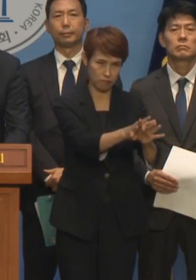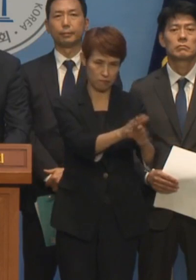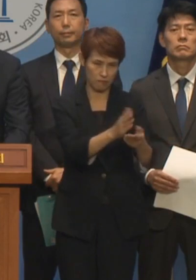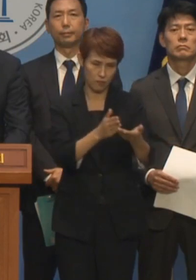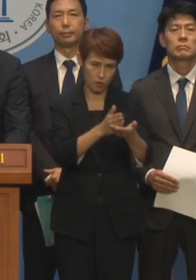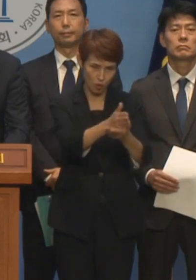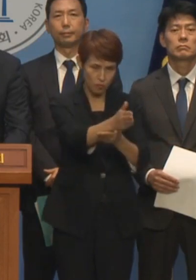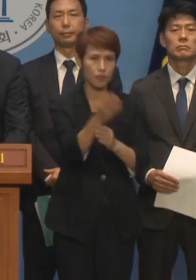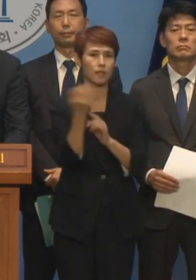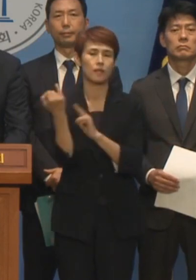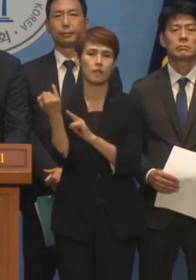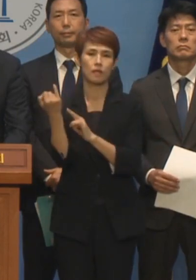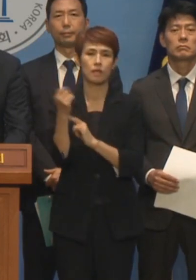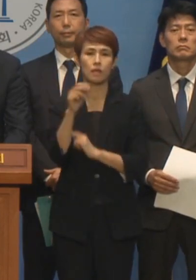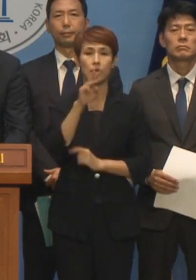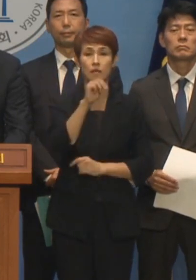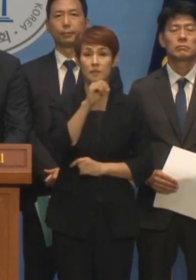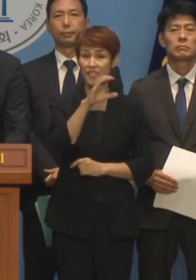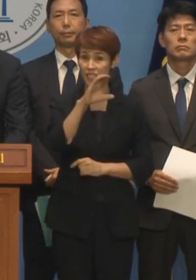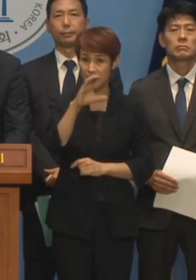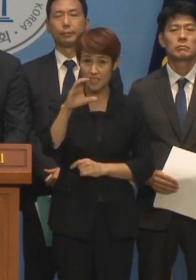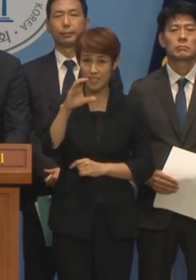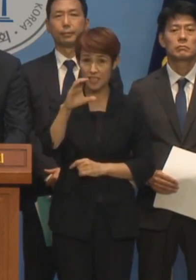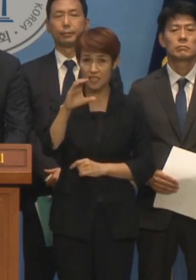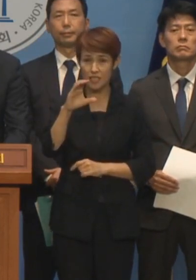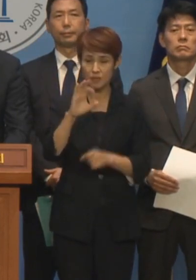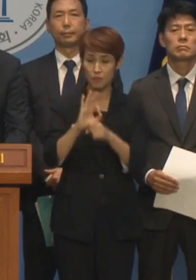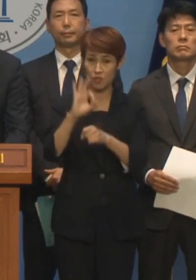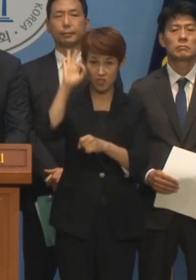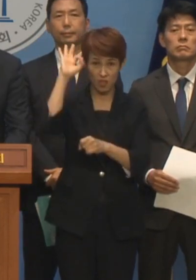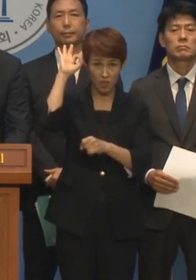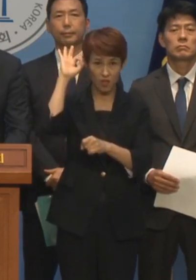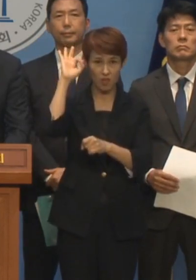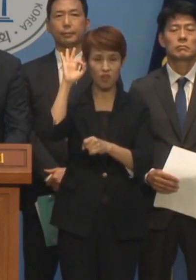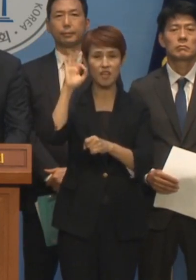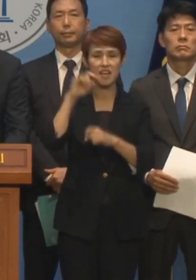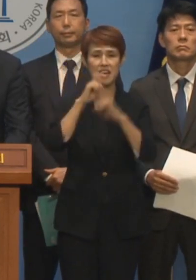전문가고 MBC를 10년 전에 사형화하라고